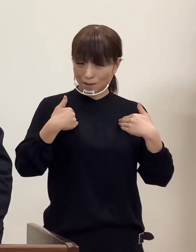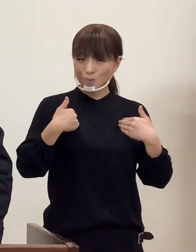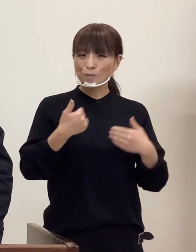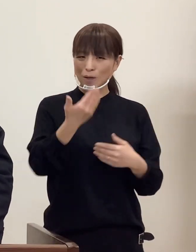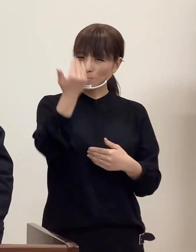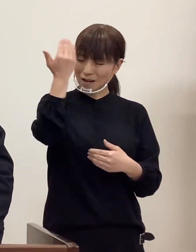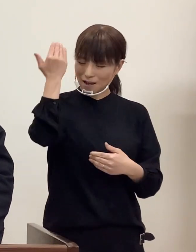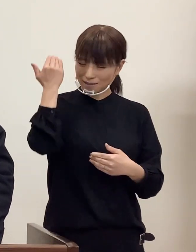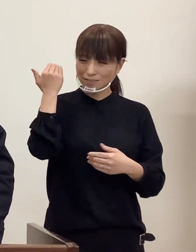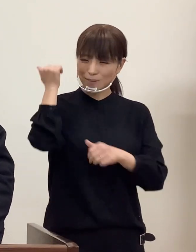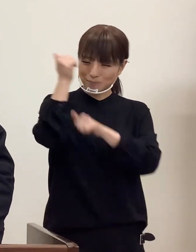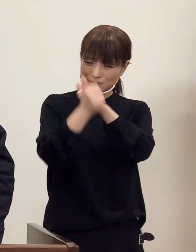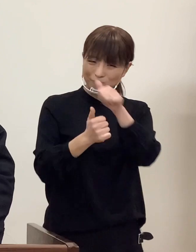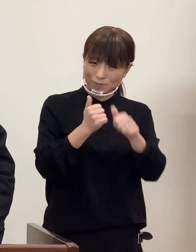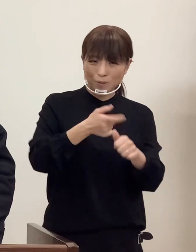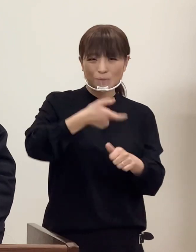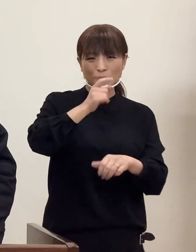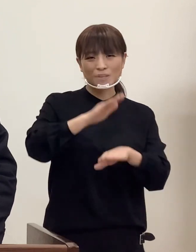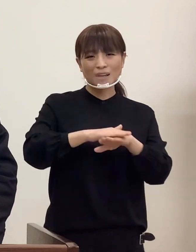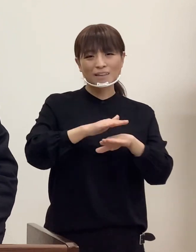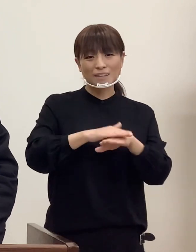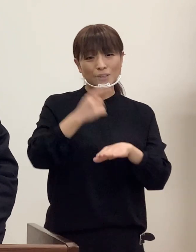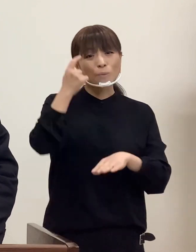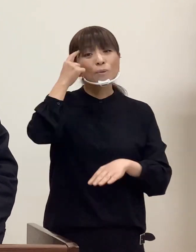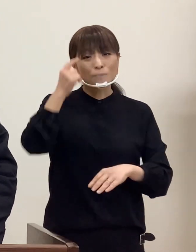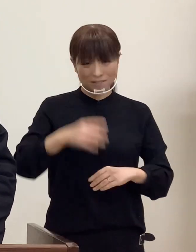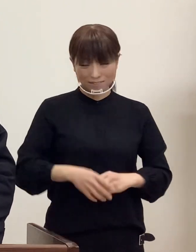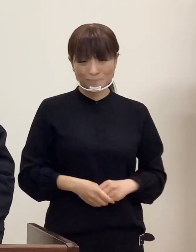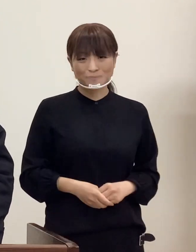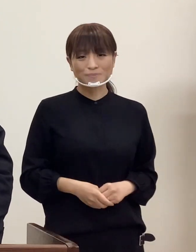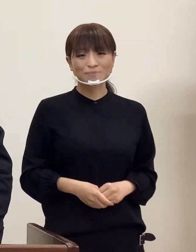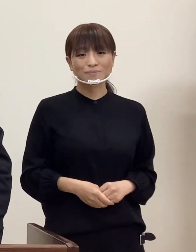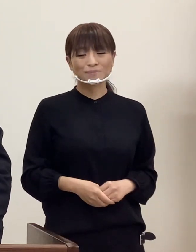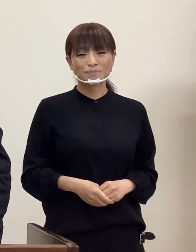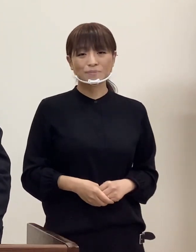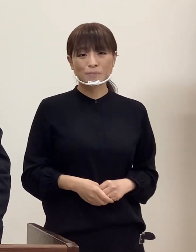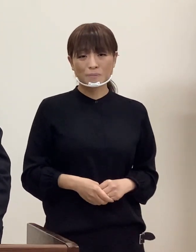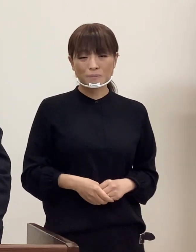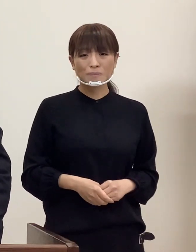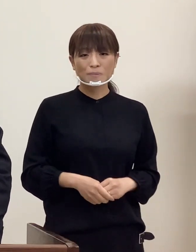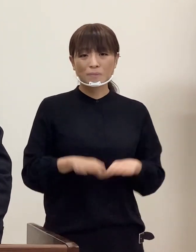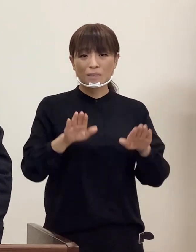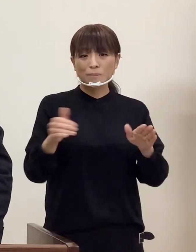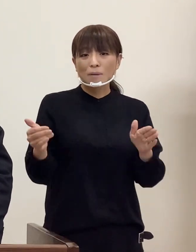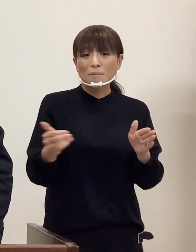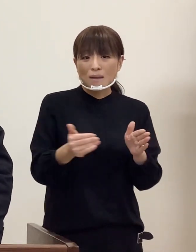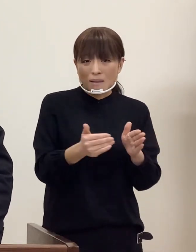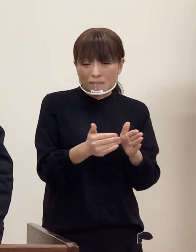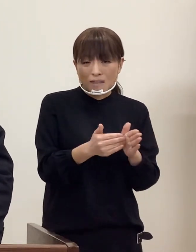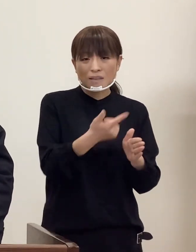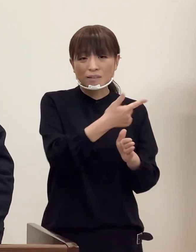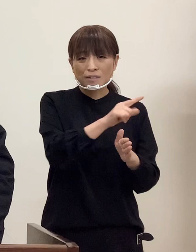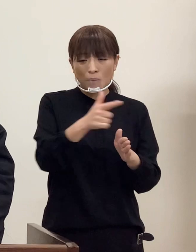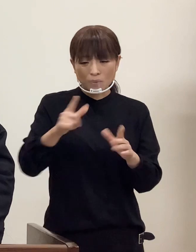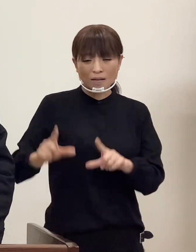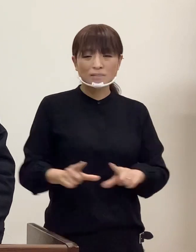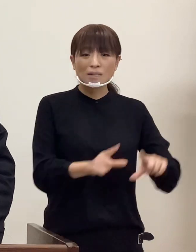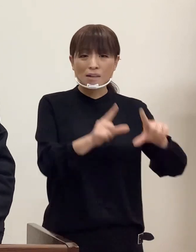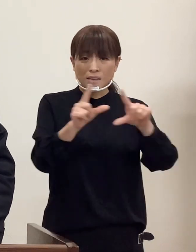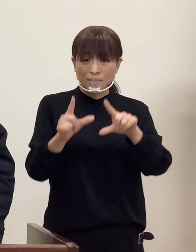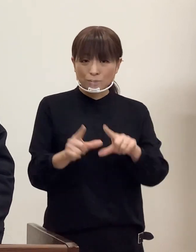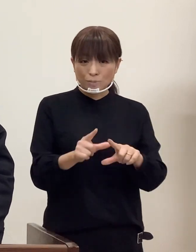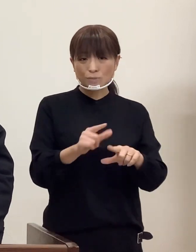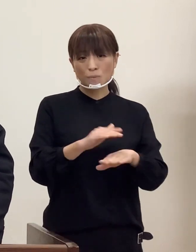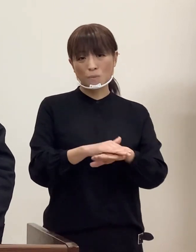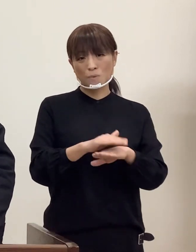の日本のお酒の飲み方のようでございます。今までいろんな生活スタイルがございました